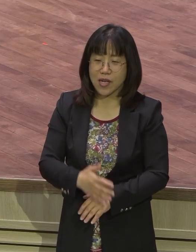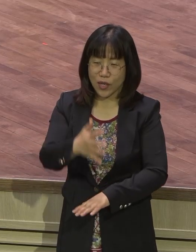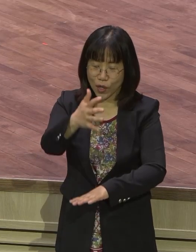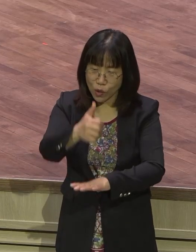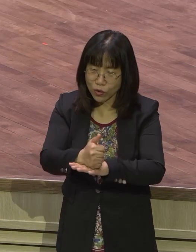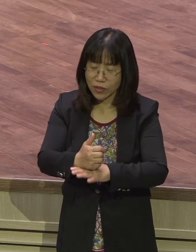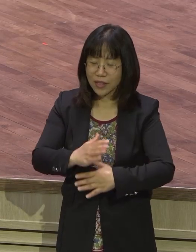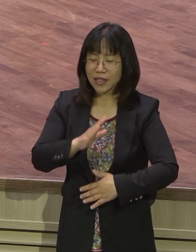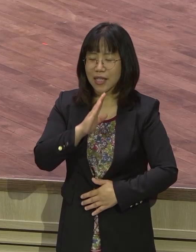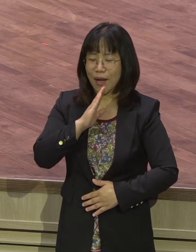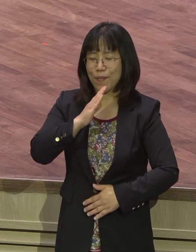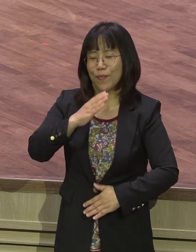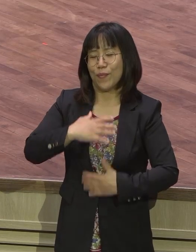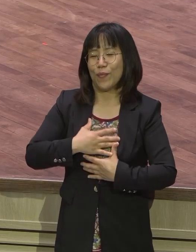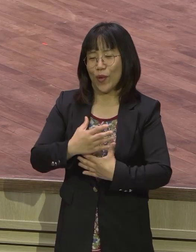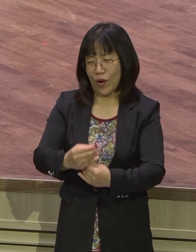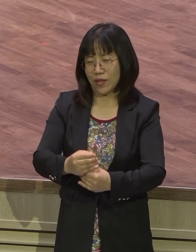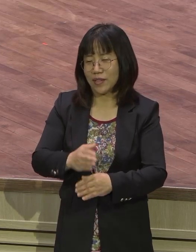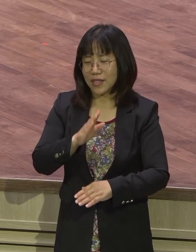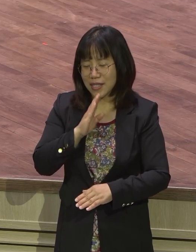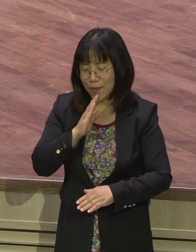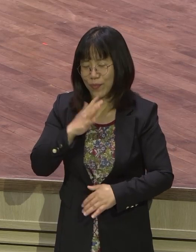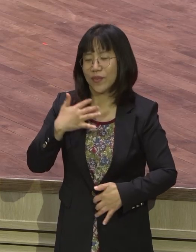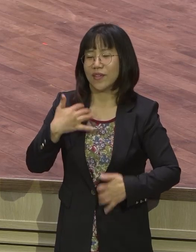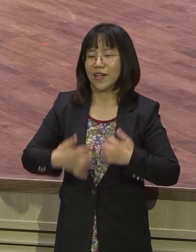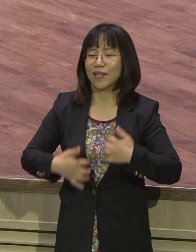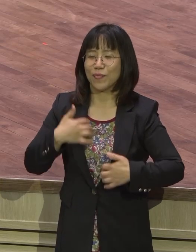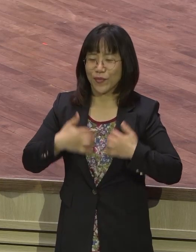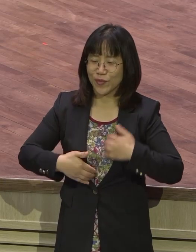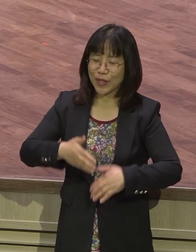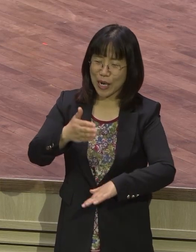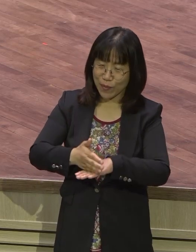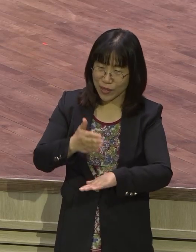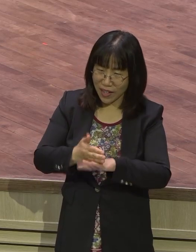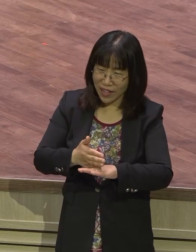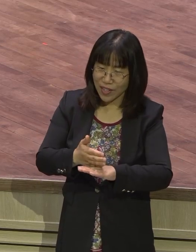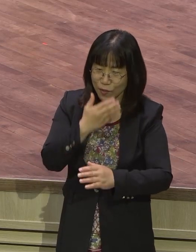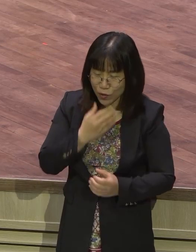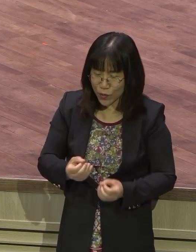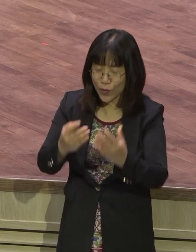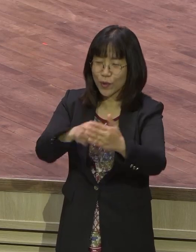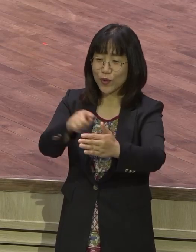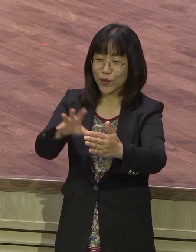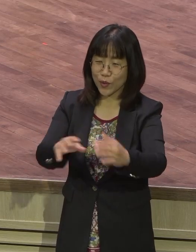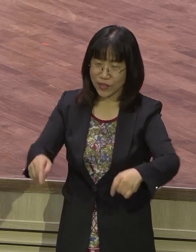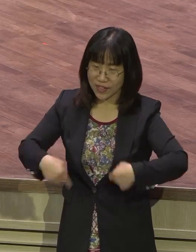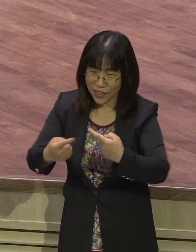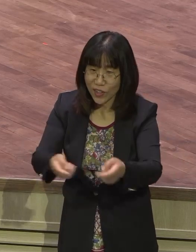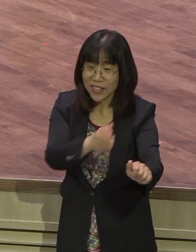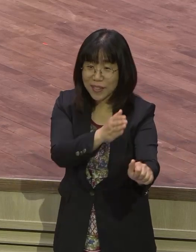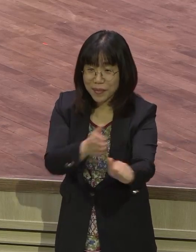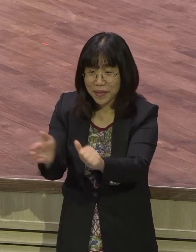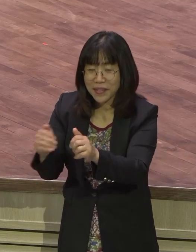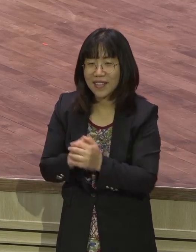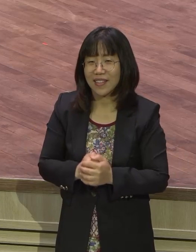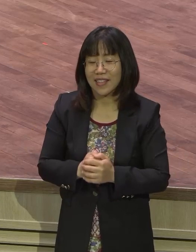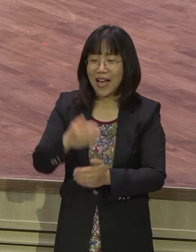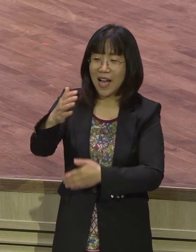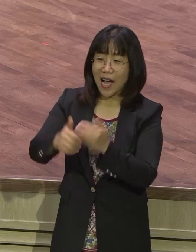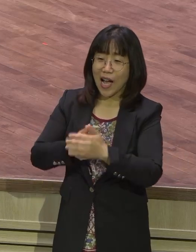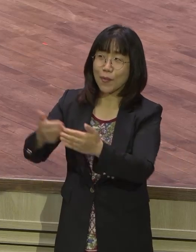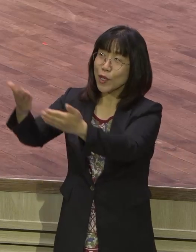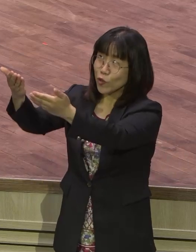참 감사 참 기쁨 참 축복 속으로 다 들어가시기 바랍니다 주신 축복